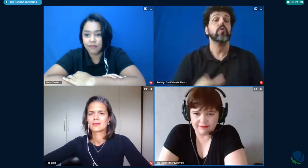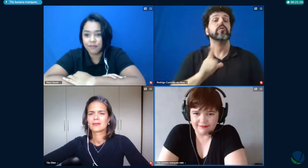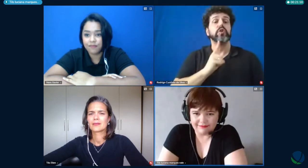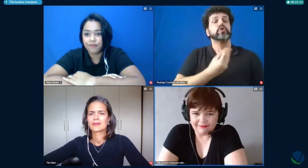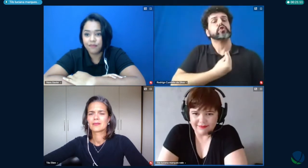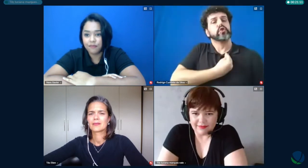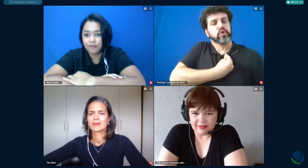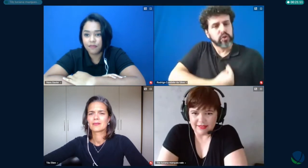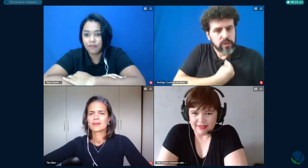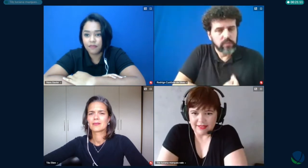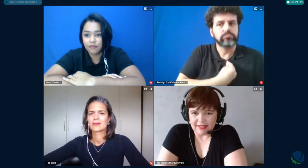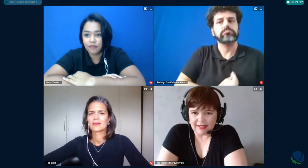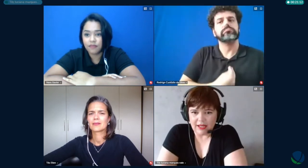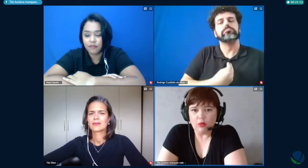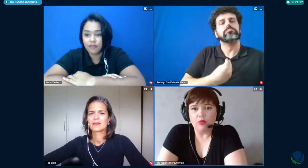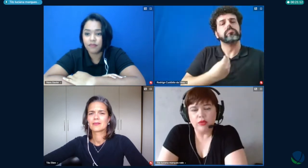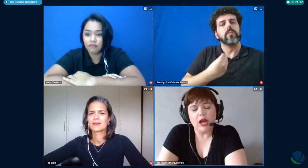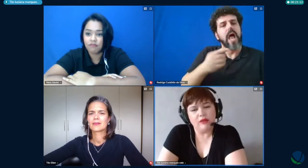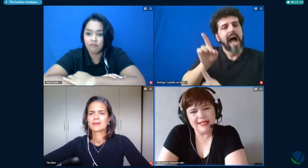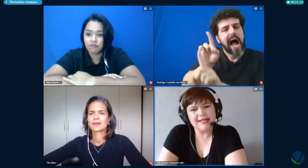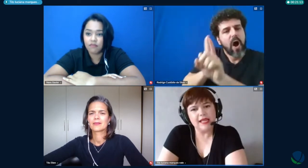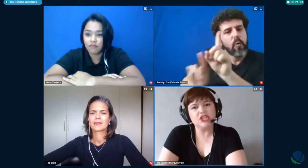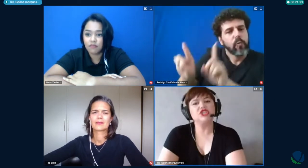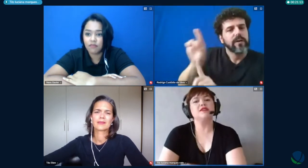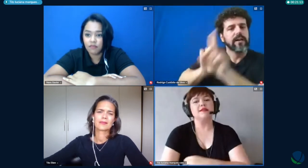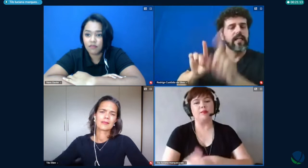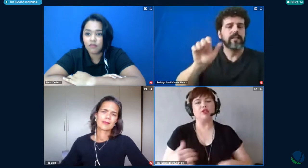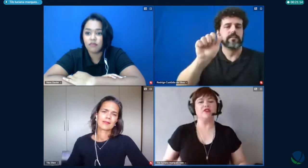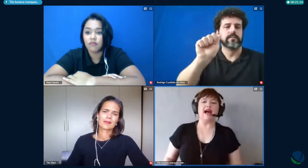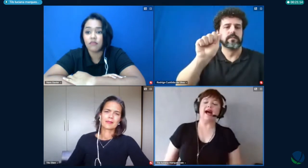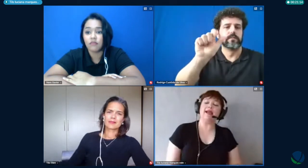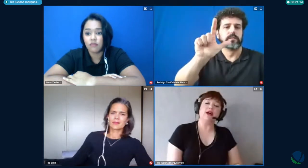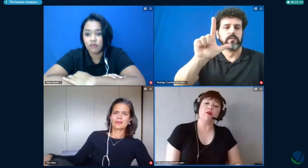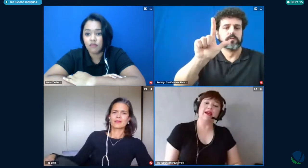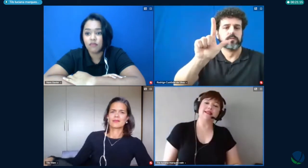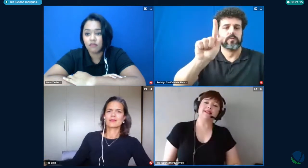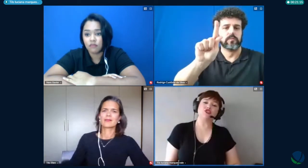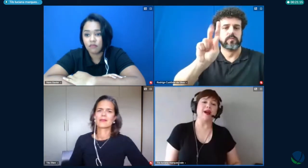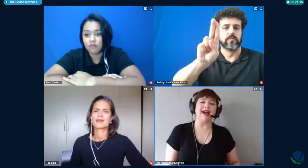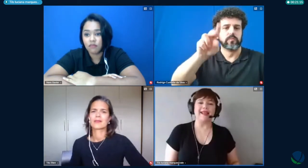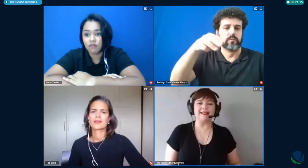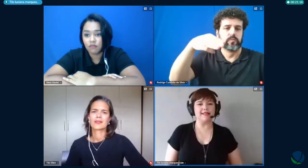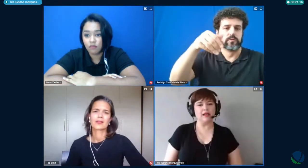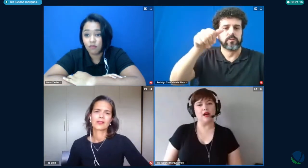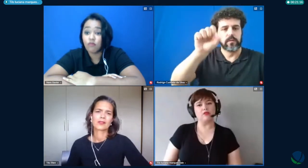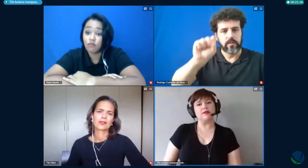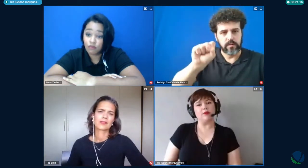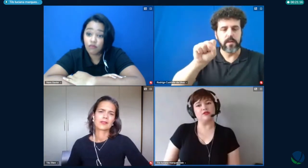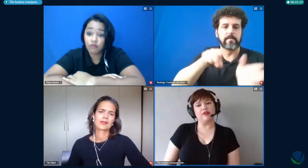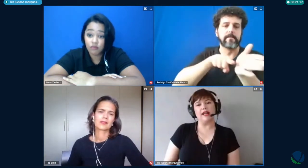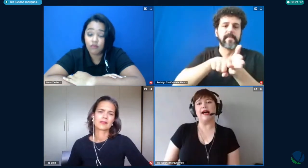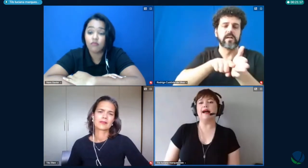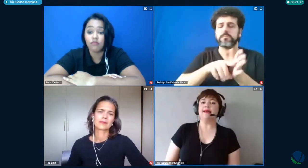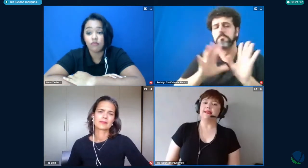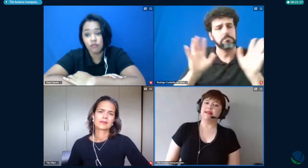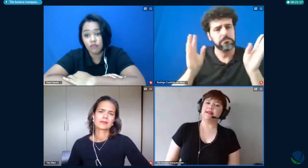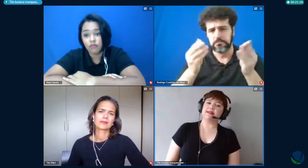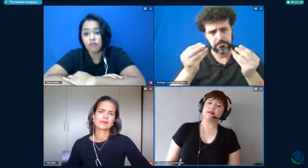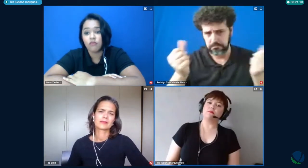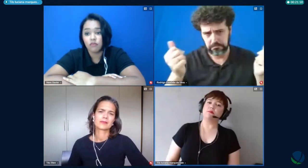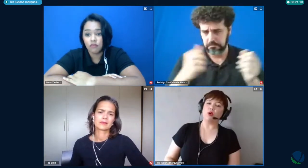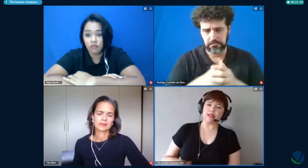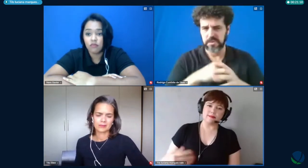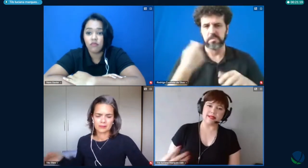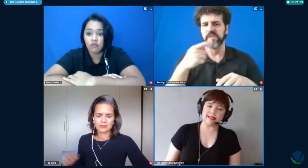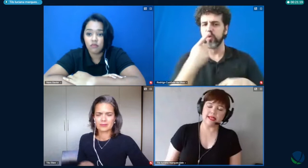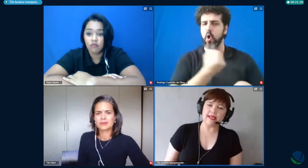carente. Então, não, existe, você pode falar, existe uma carência. Não, você pode falar que